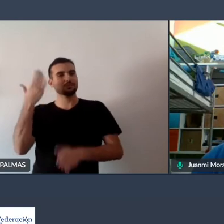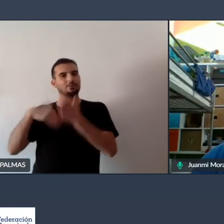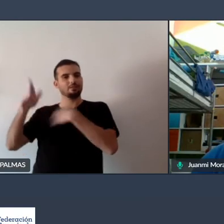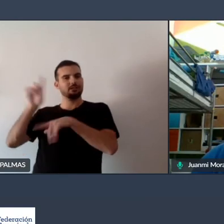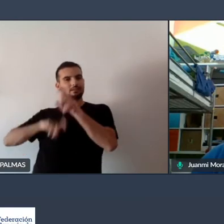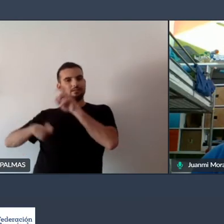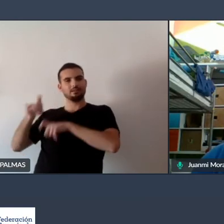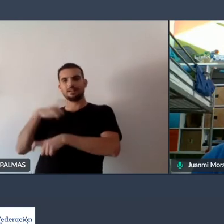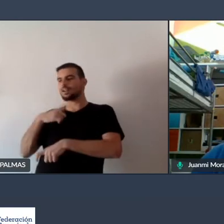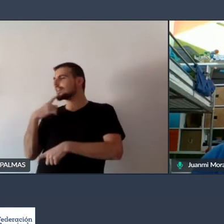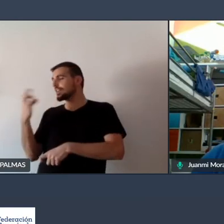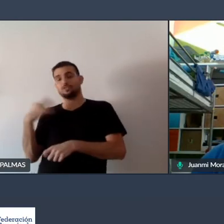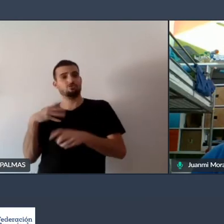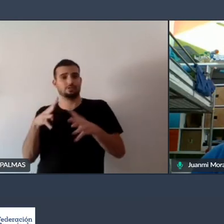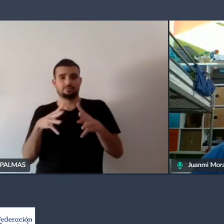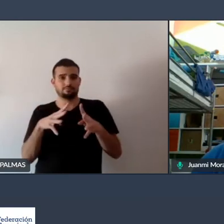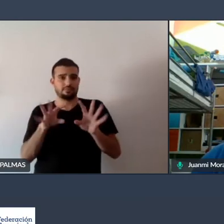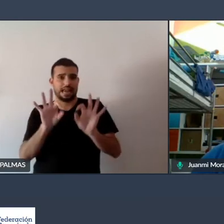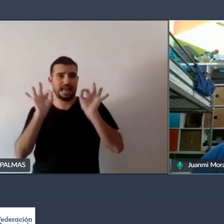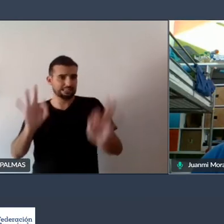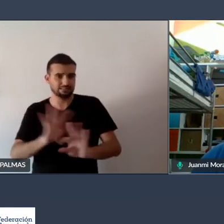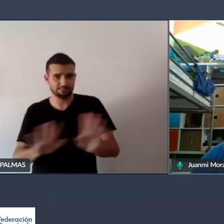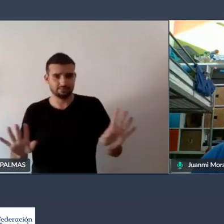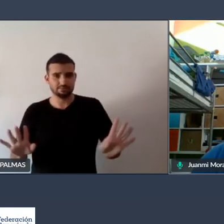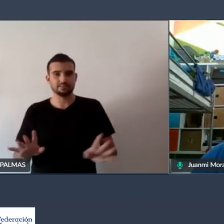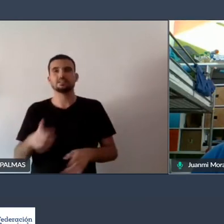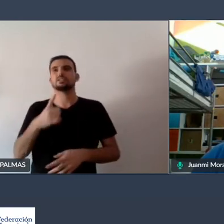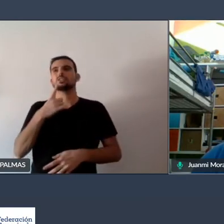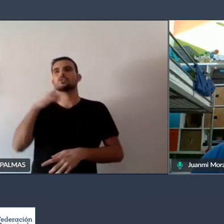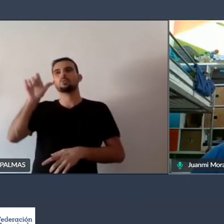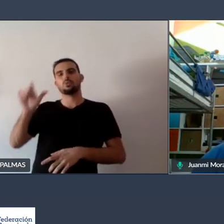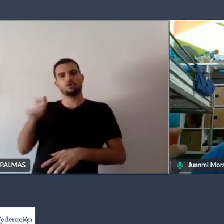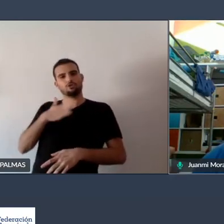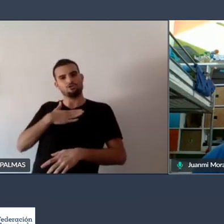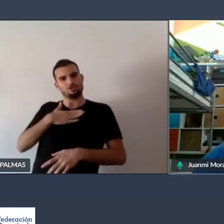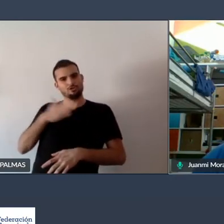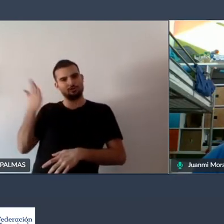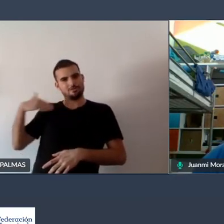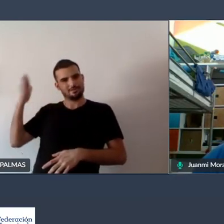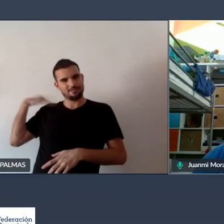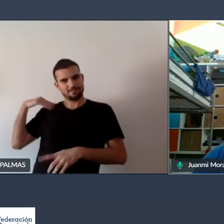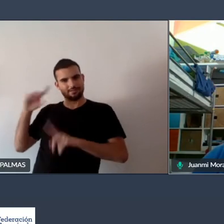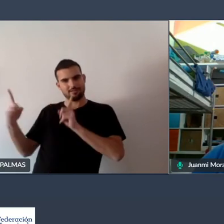Te la he leído literal, ¿eh? ¿Qué le dirías al Oscar cuando yo era jugador? A ti mismo.